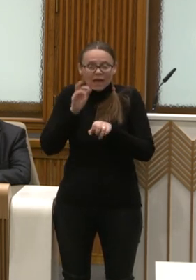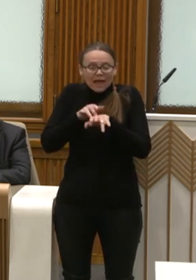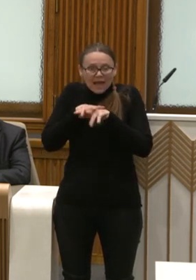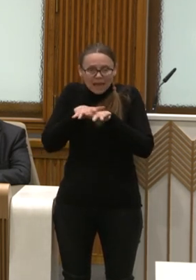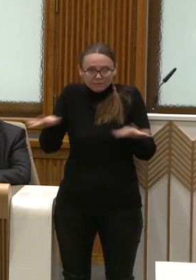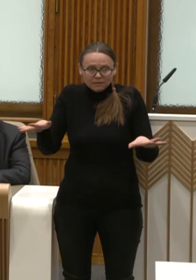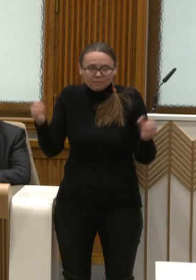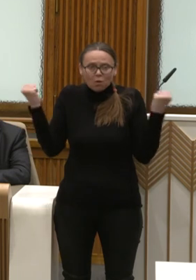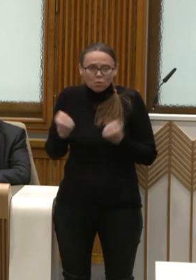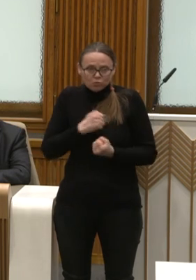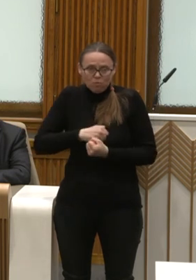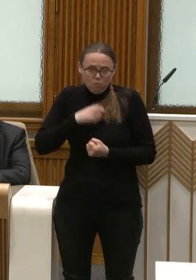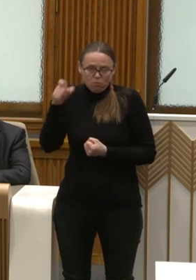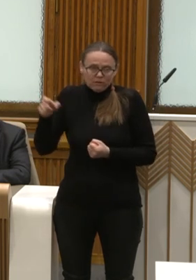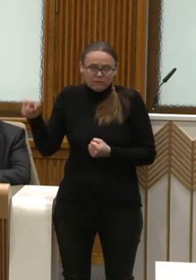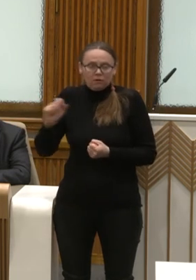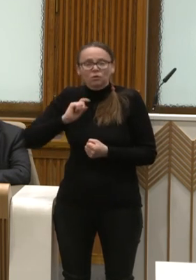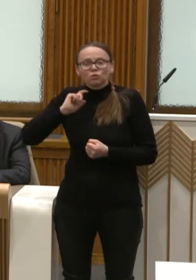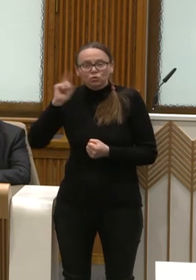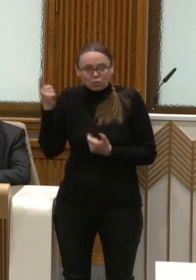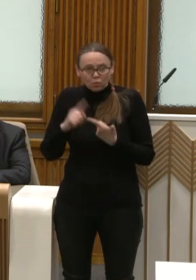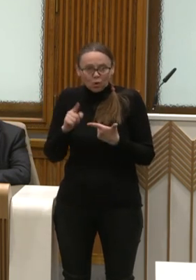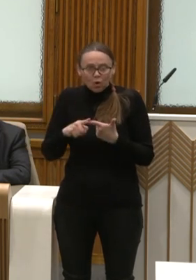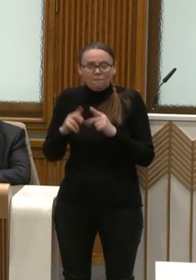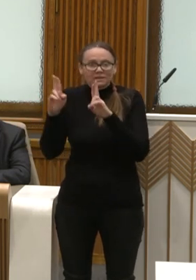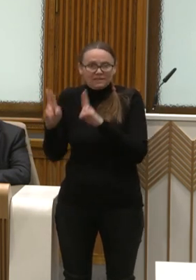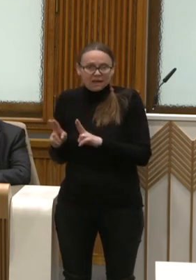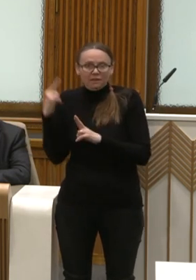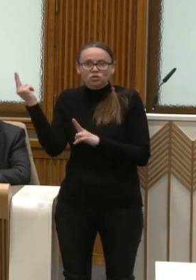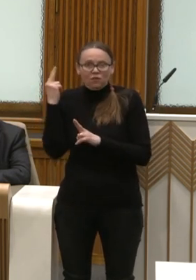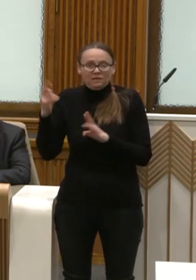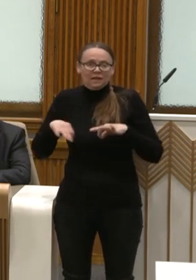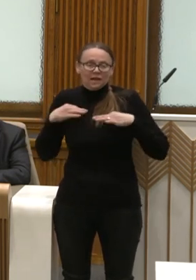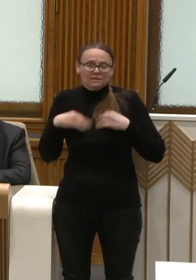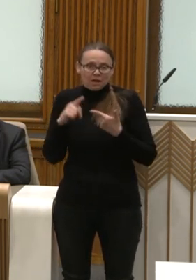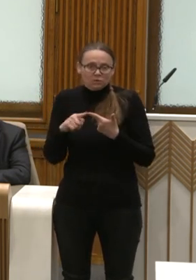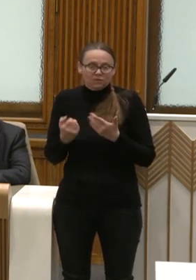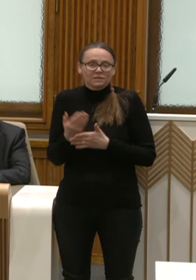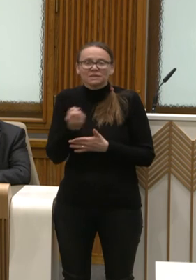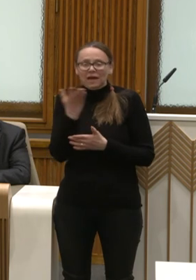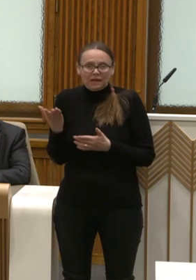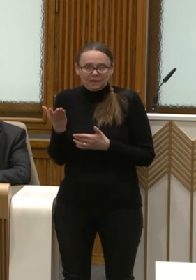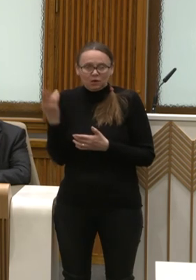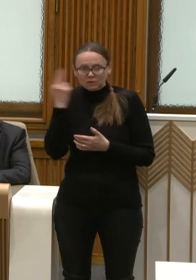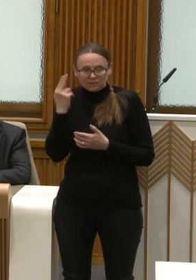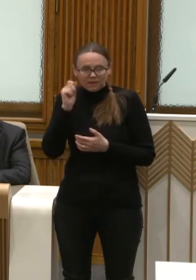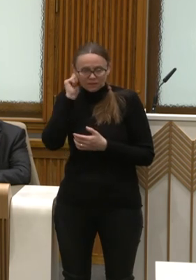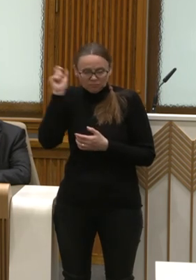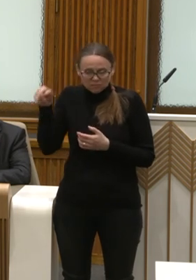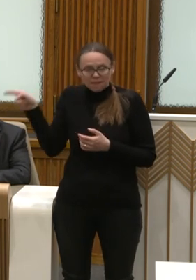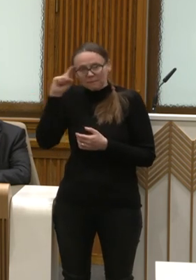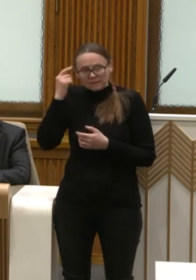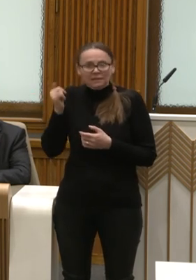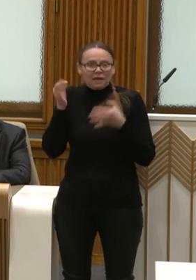epidemije, hudo bolnih, drugo je pa pač stanje slovenskega zdravstva, za katero seveda jaz mislim, da je